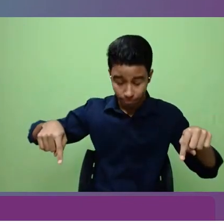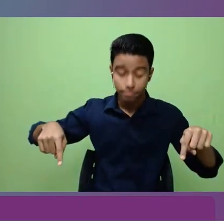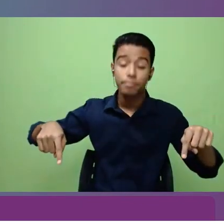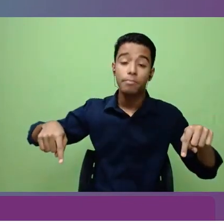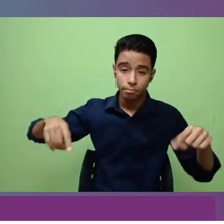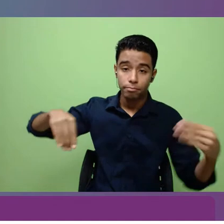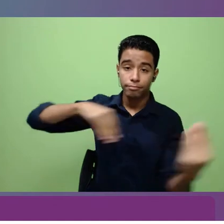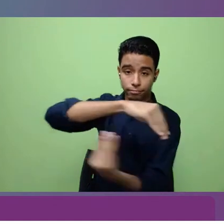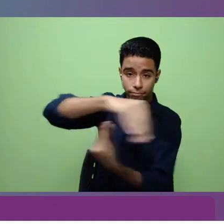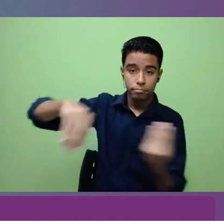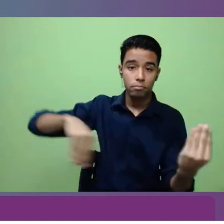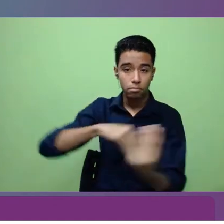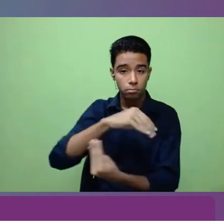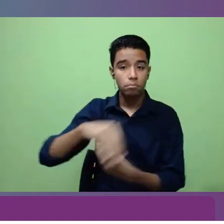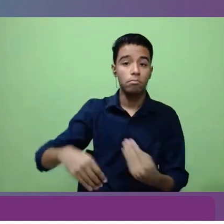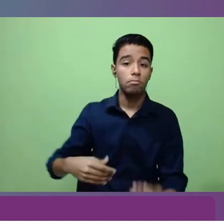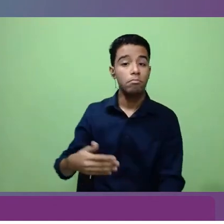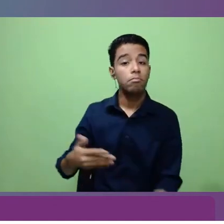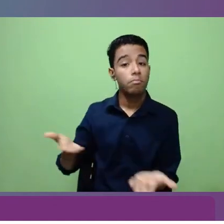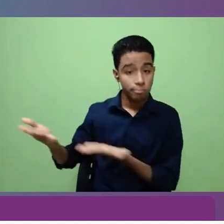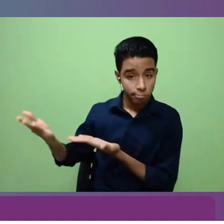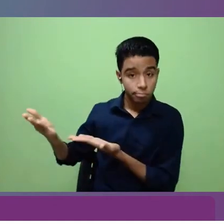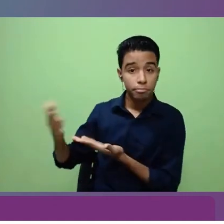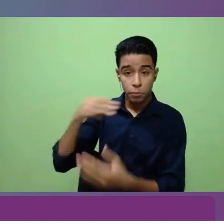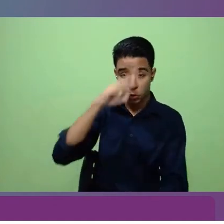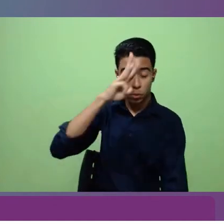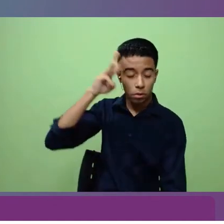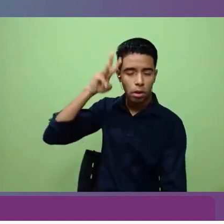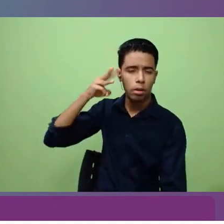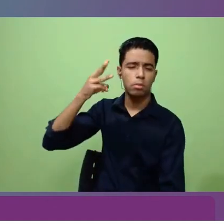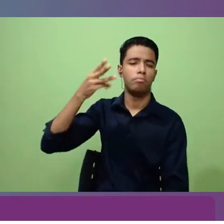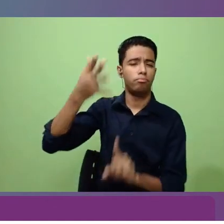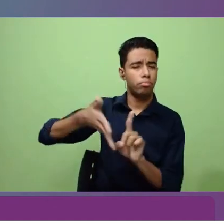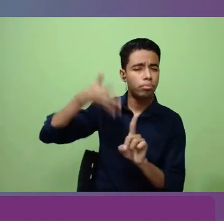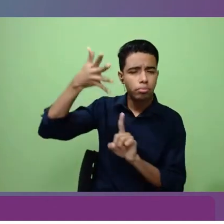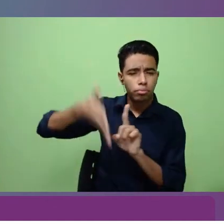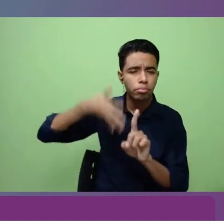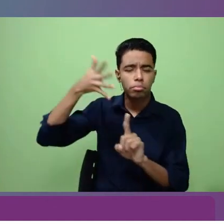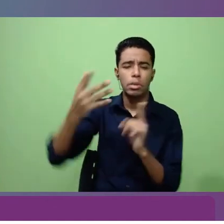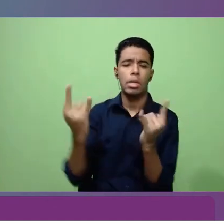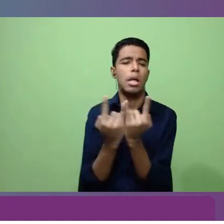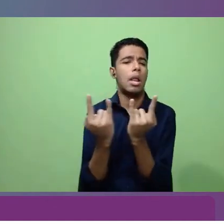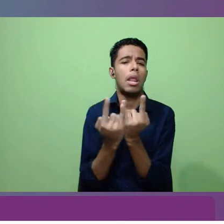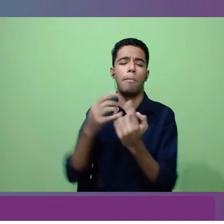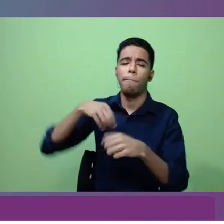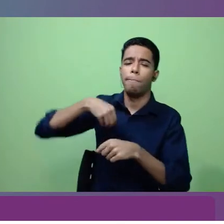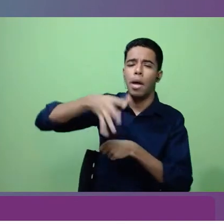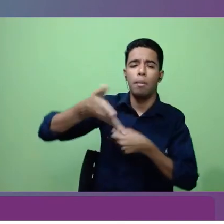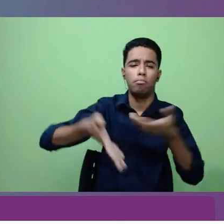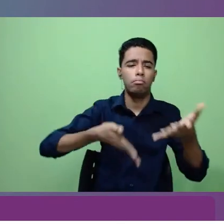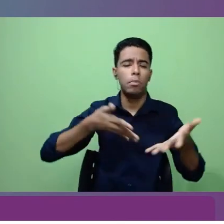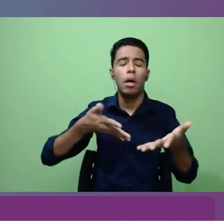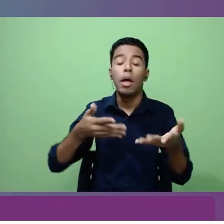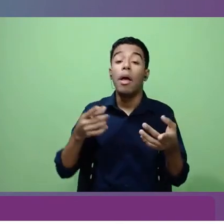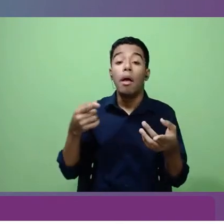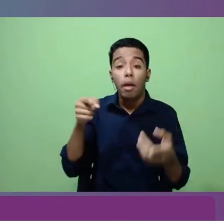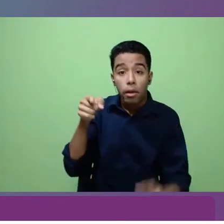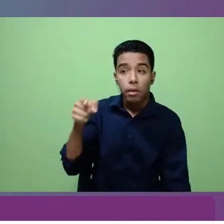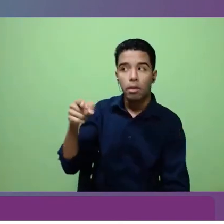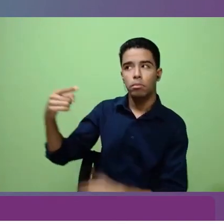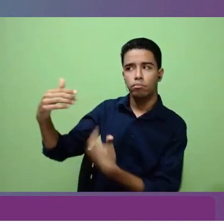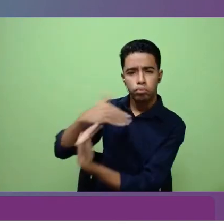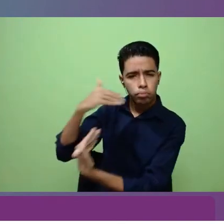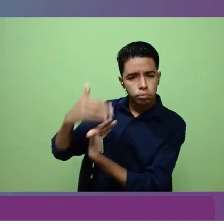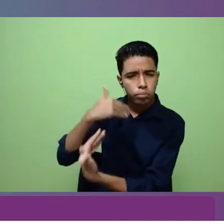enquanto o ministrante dessa live, reuni com a minha equipe e orientei da seguinte forma: nós vamos discutir isso, isso e isso. Os